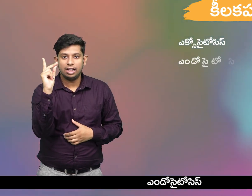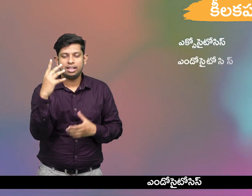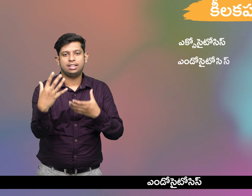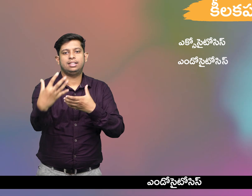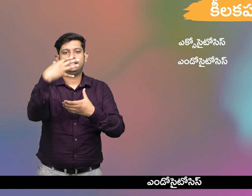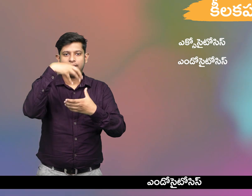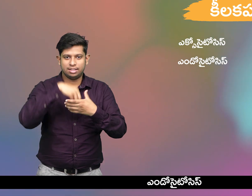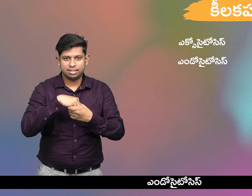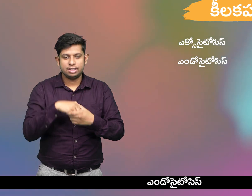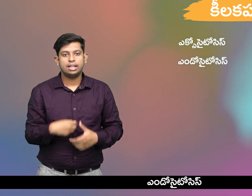ఎండోసైటోసిస్,